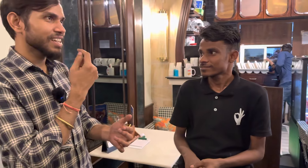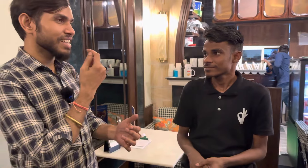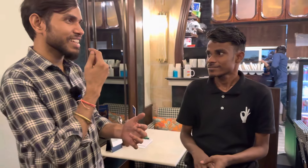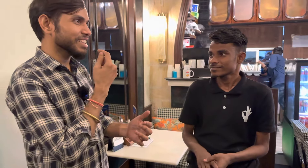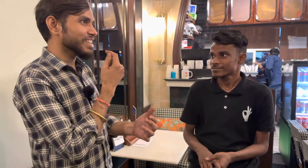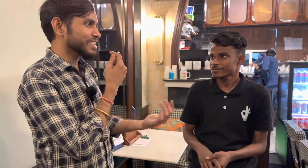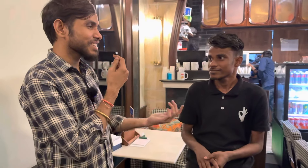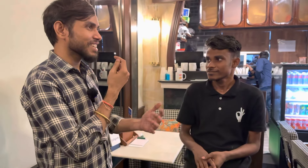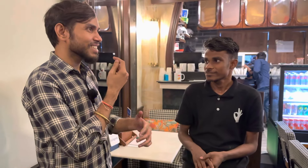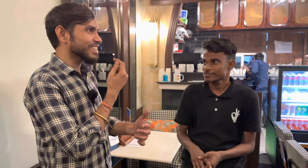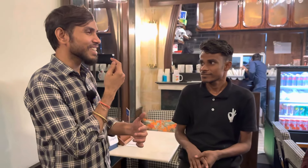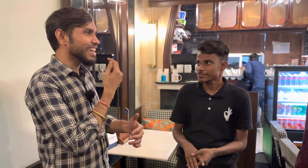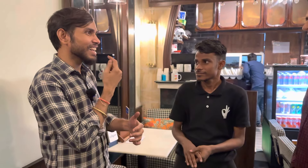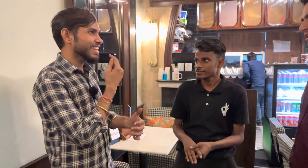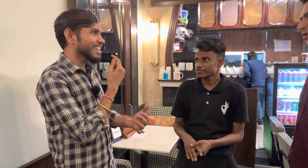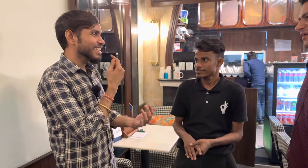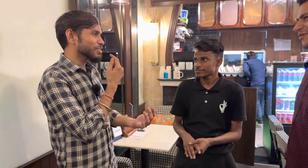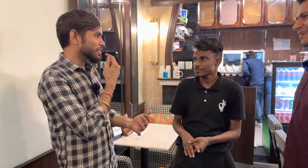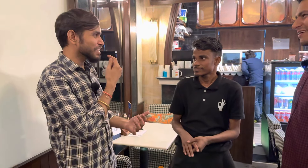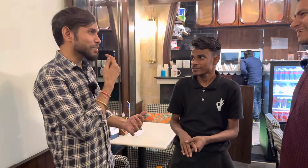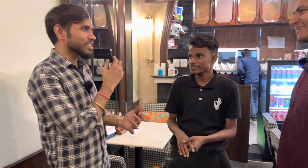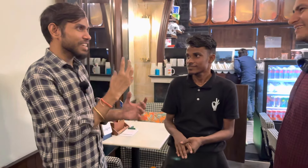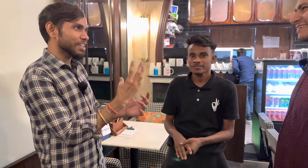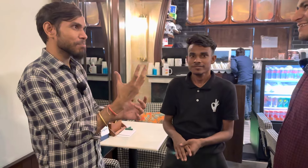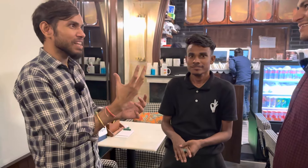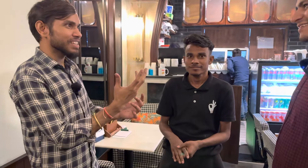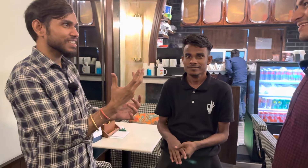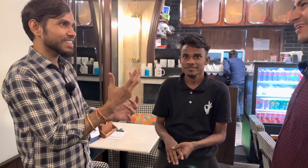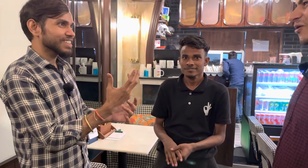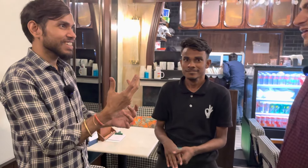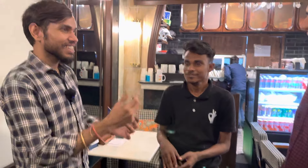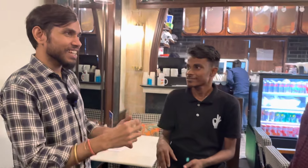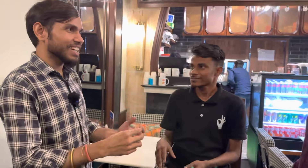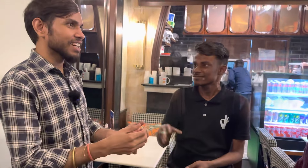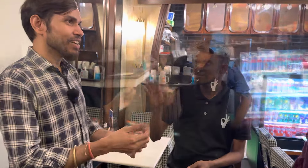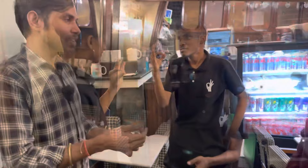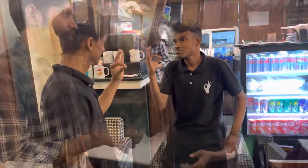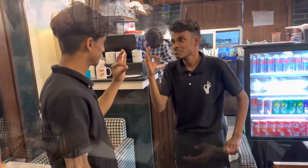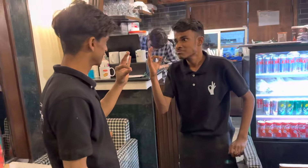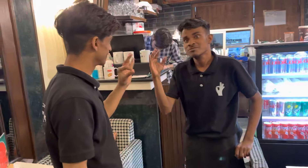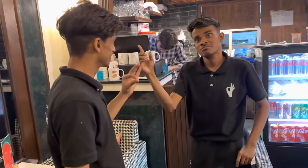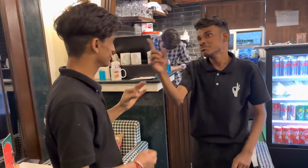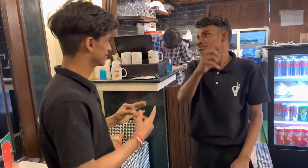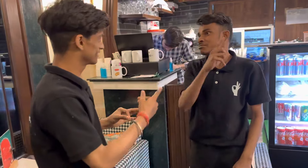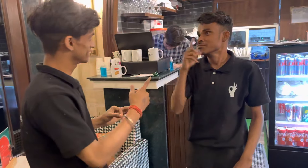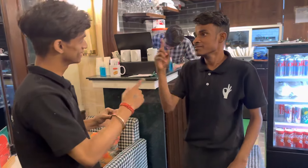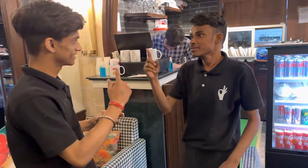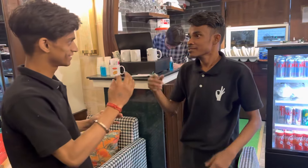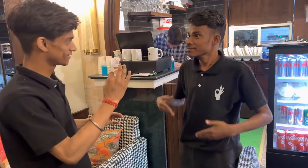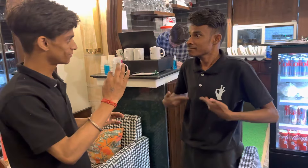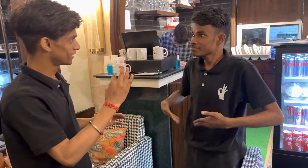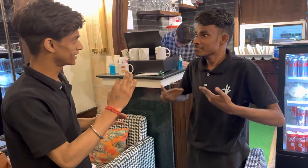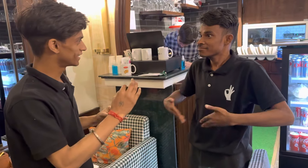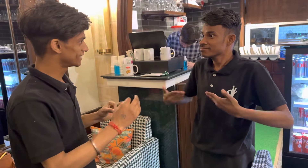एक इनका सिग्नल है तो उसे समझ जाते हैं प्लेट्स. ओके इनका एक बहुत ही प्यारा सा तरीका आपस में बात करने